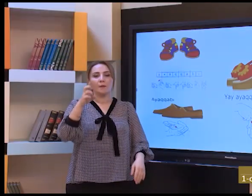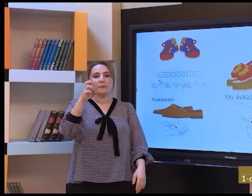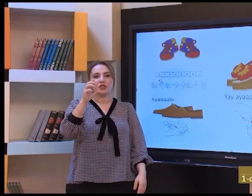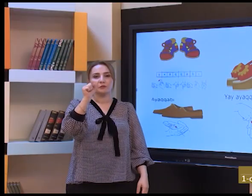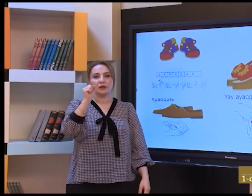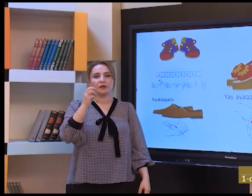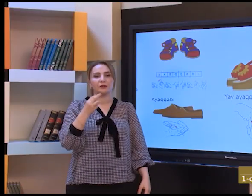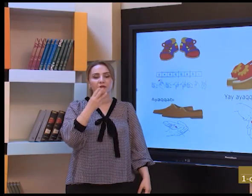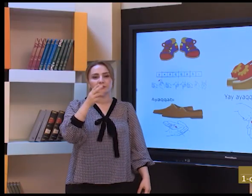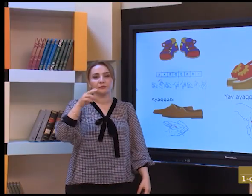başmaq,